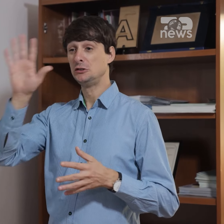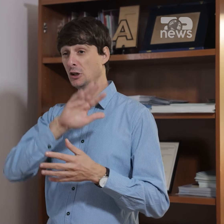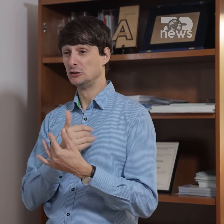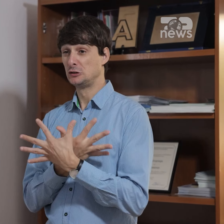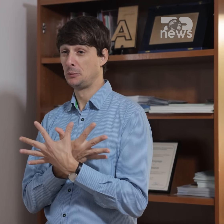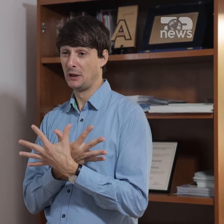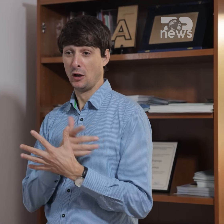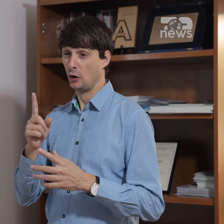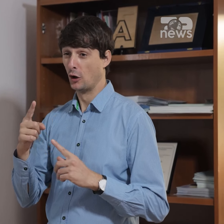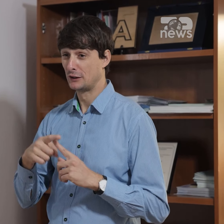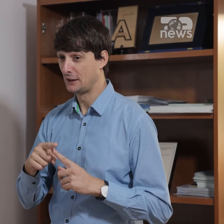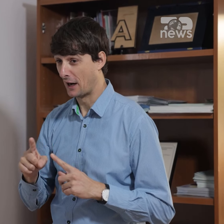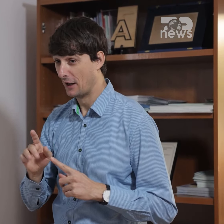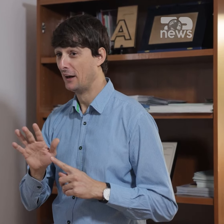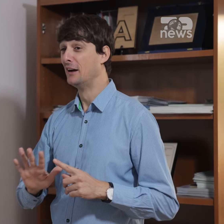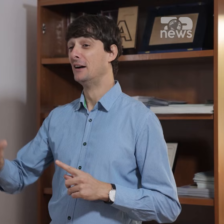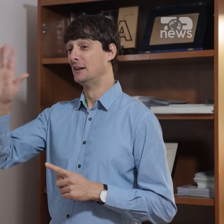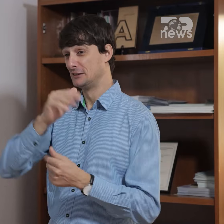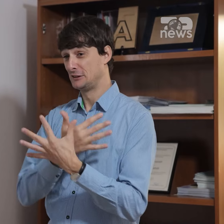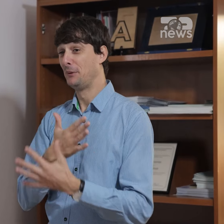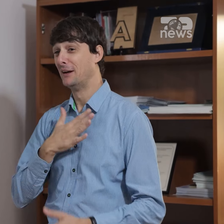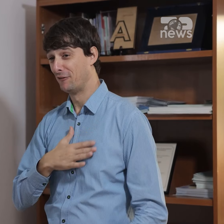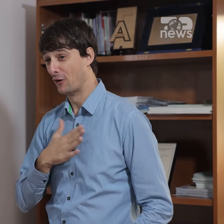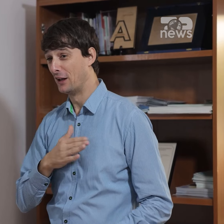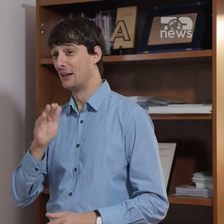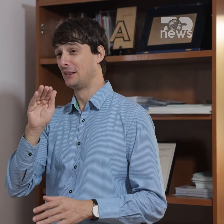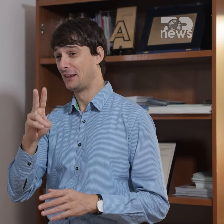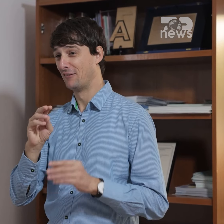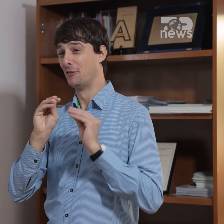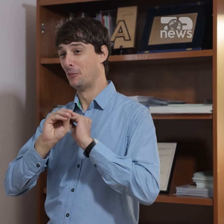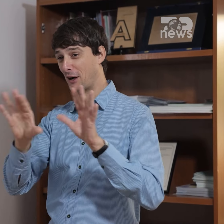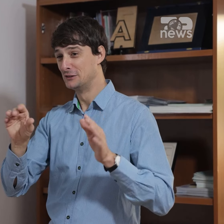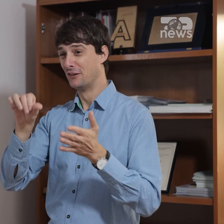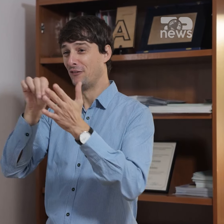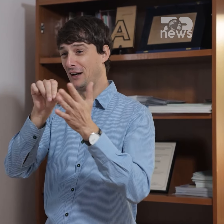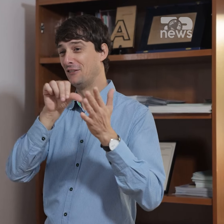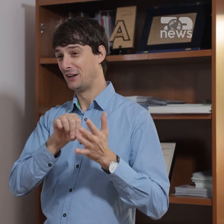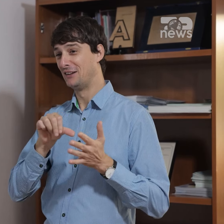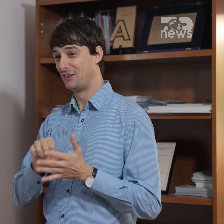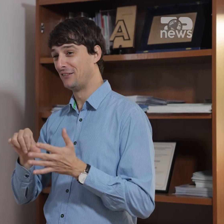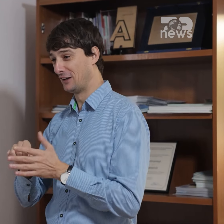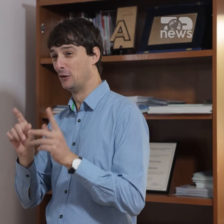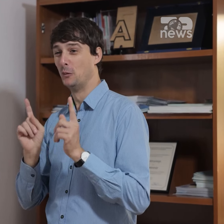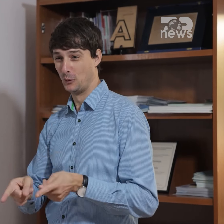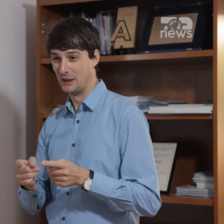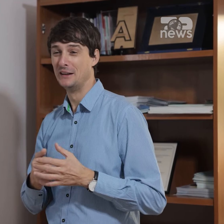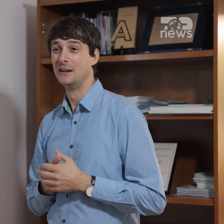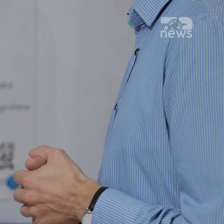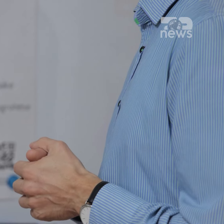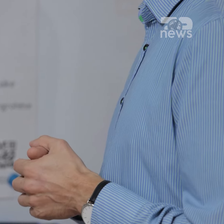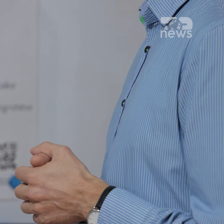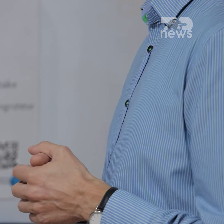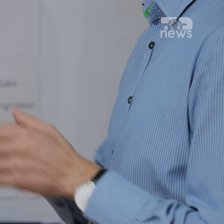herë në javë. Por është shumë e rëndësishme që televizionet sigurisht të shtrihen, të shtohen. Ne